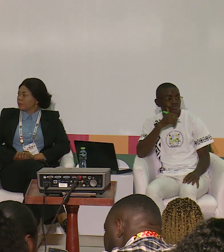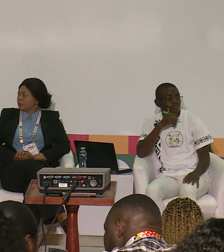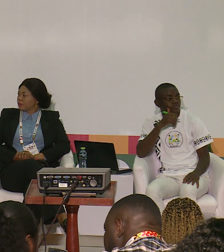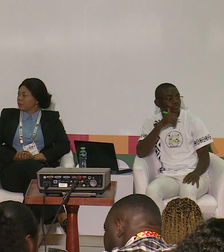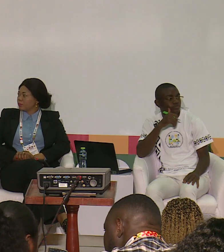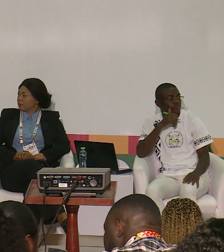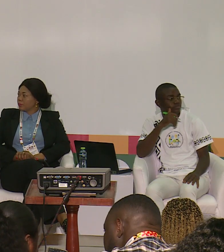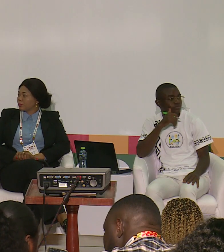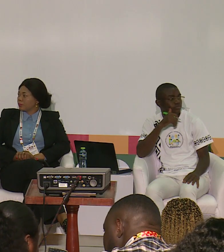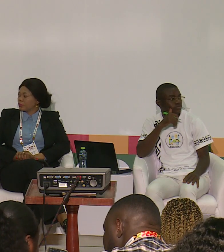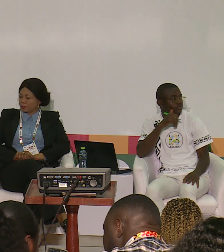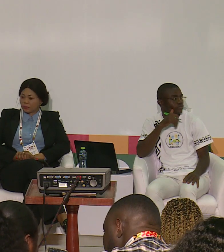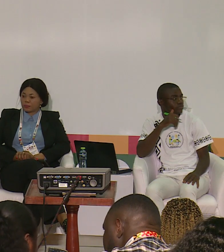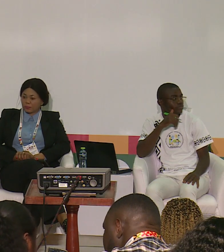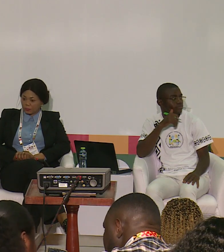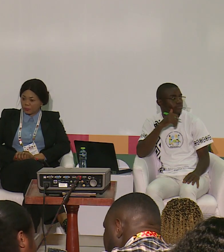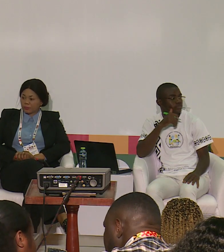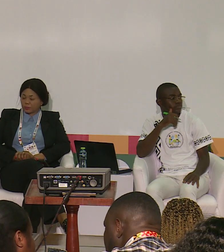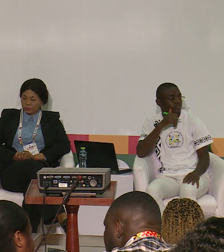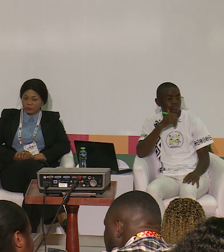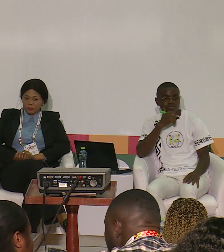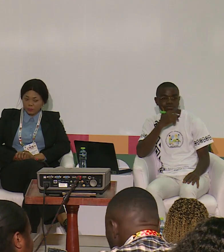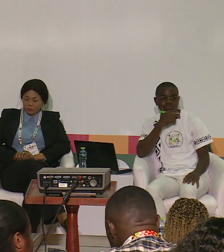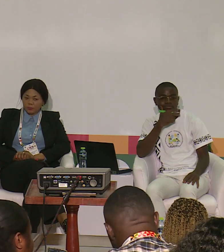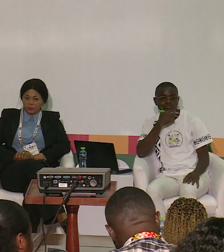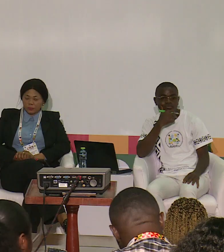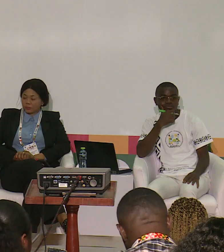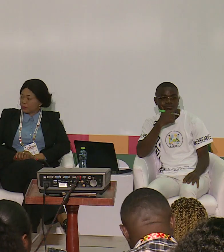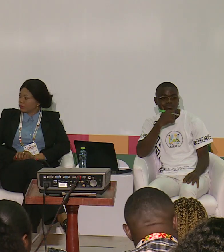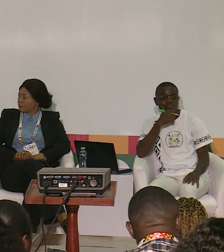primero evitan la discriminación, o sea,